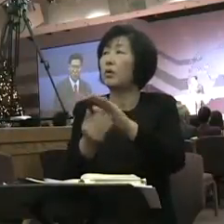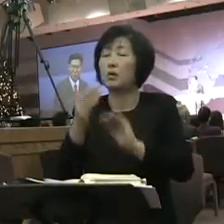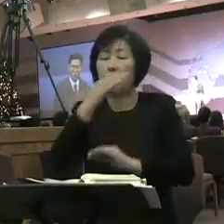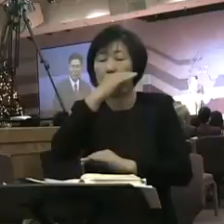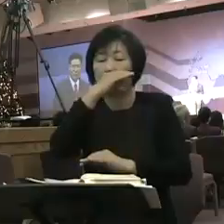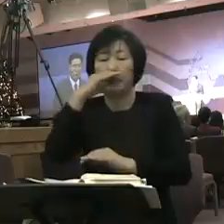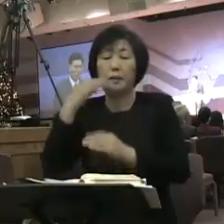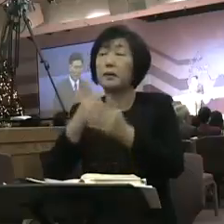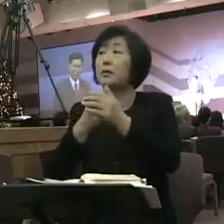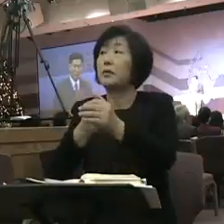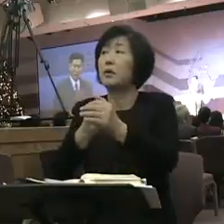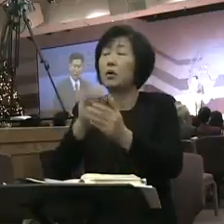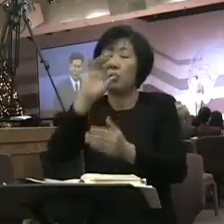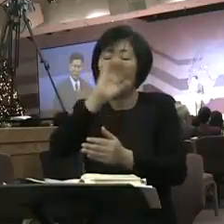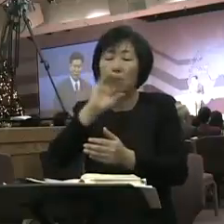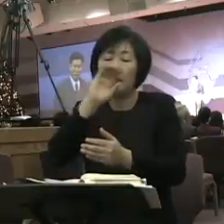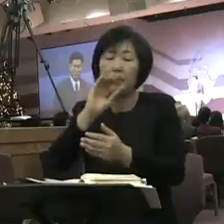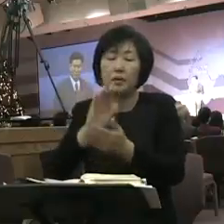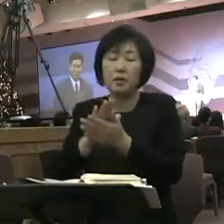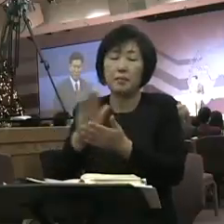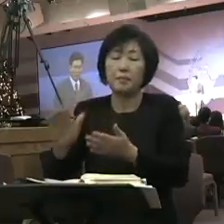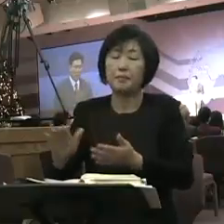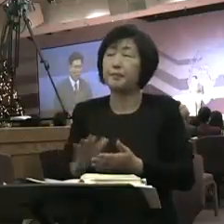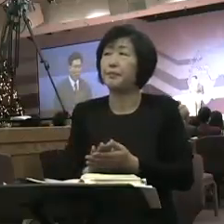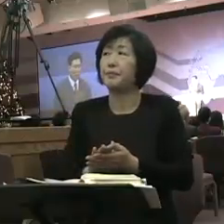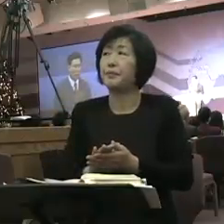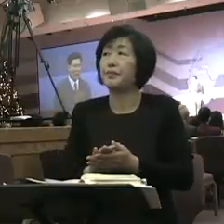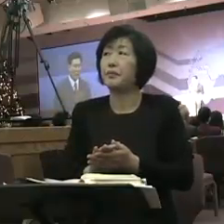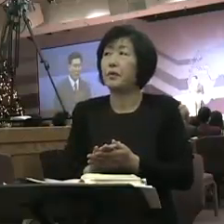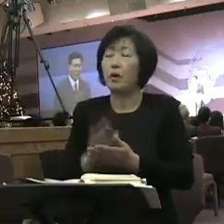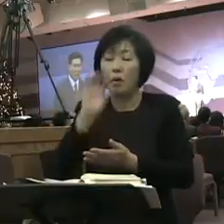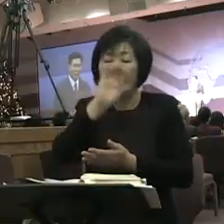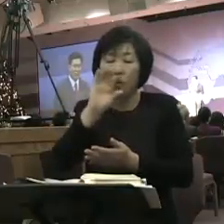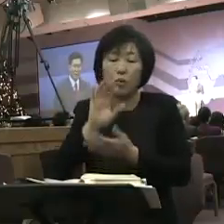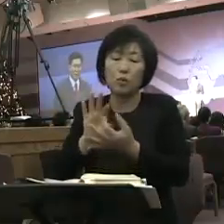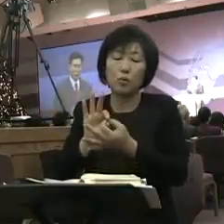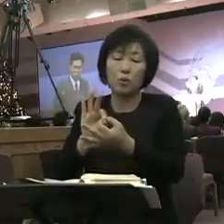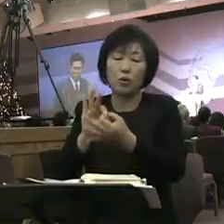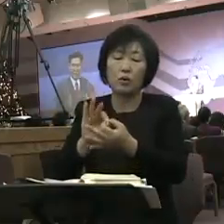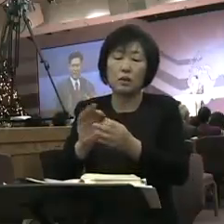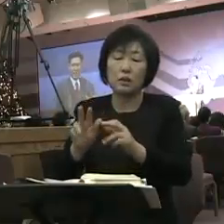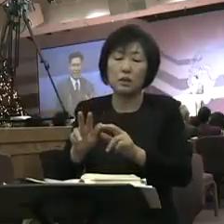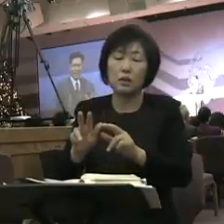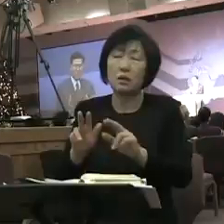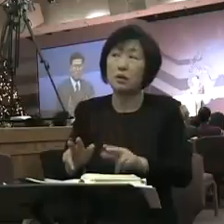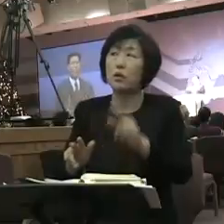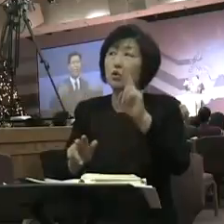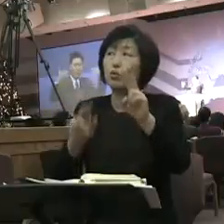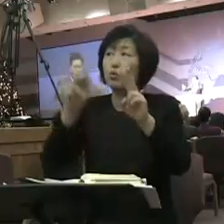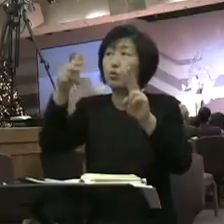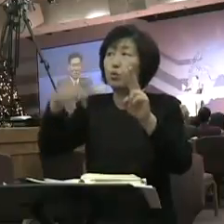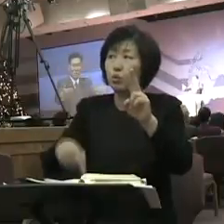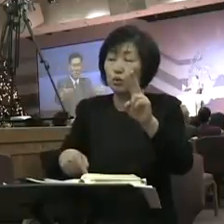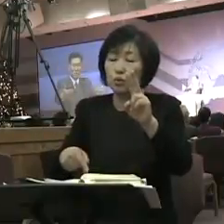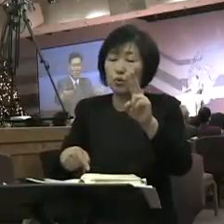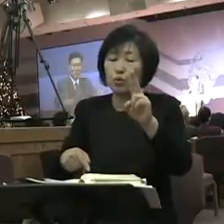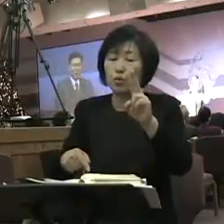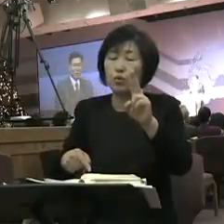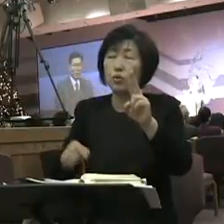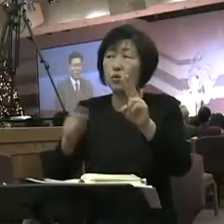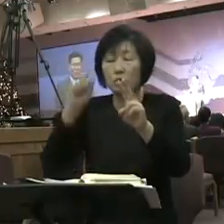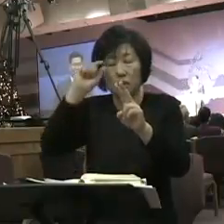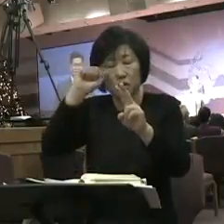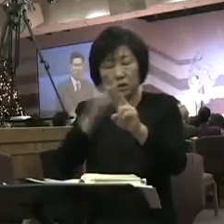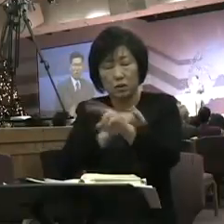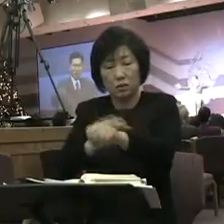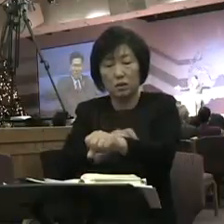경건은 훈련입니다. 여러분, 이 훈련을 통해서 이제는 두 주의 특세가 아니라 그것을 넘어서는,